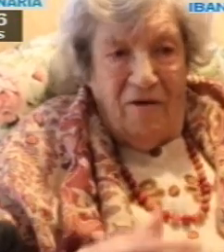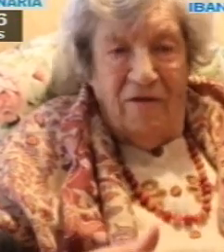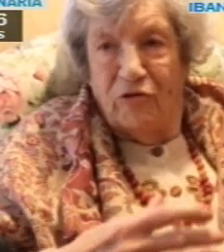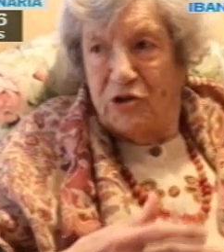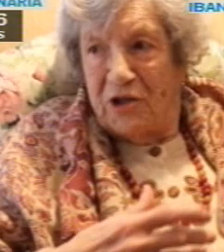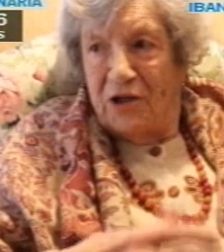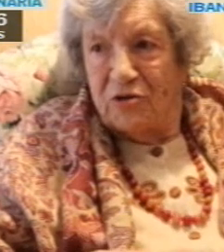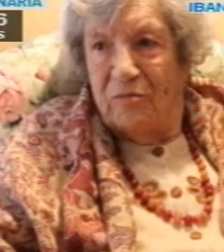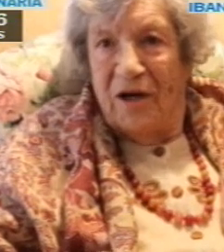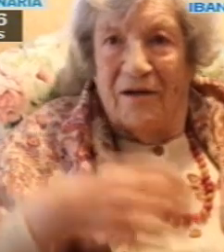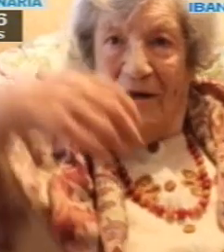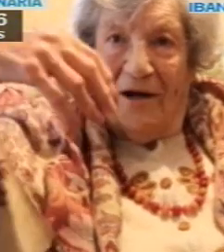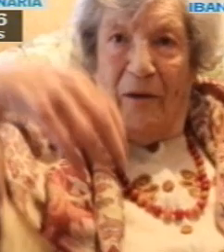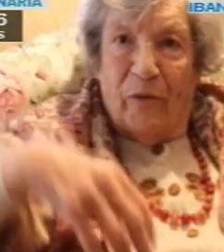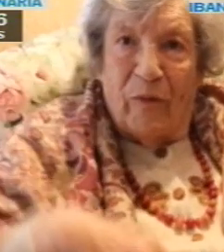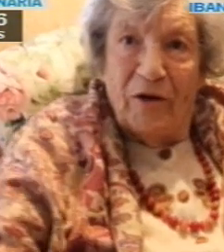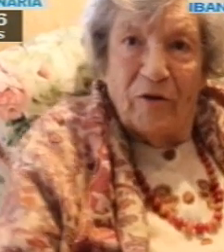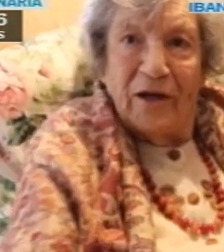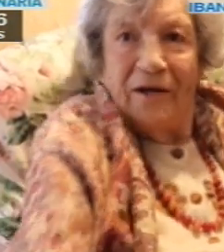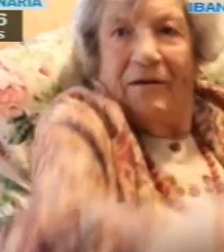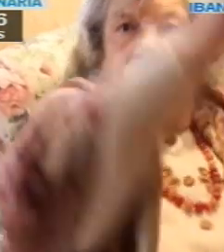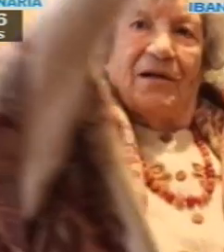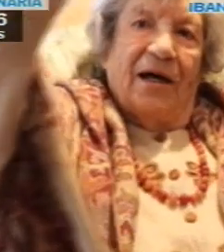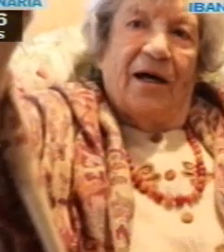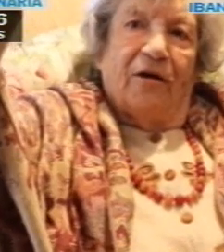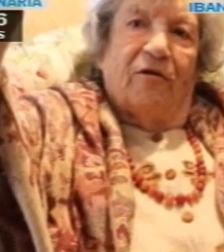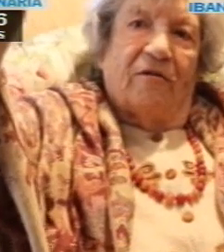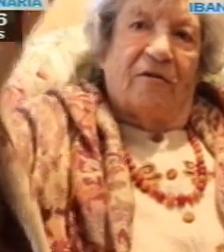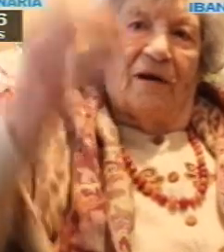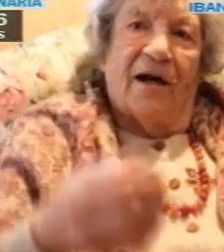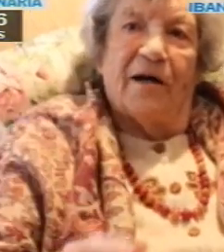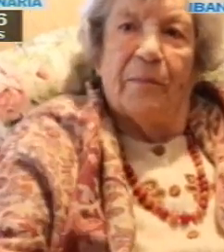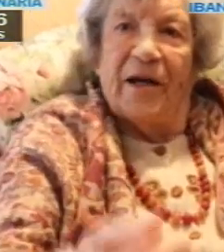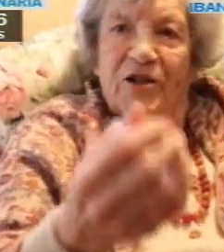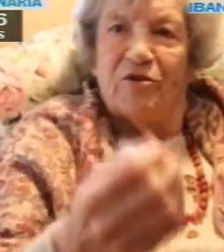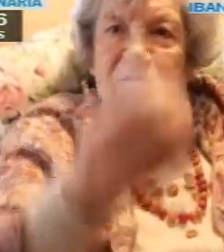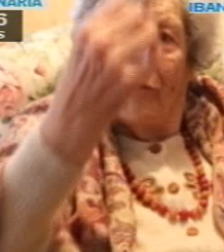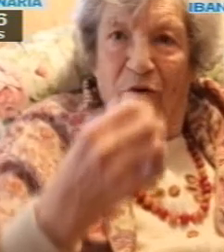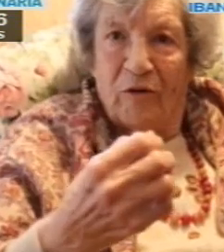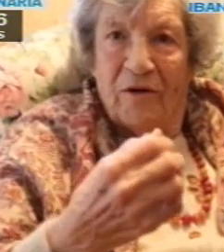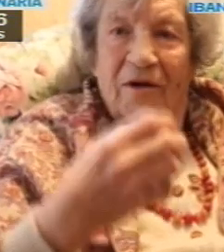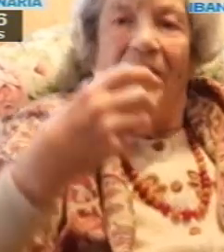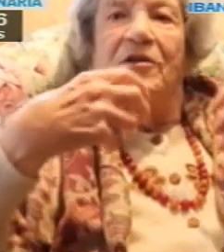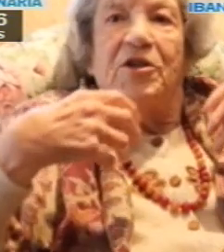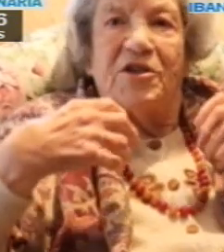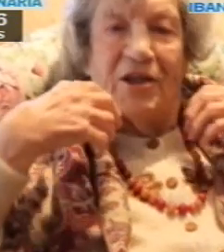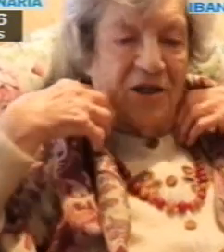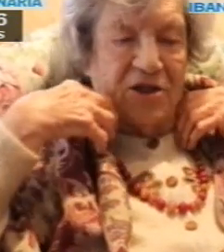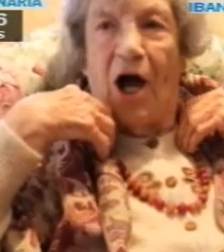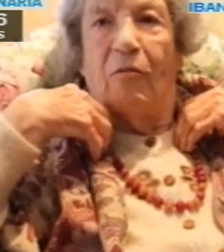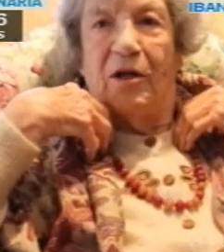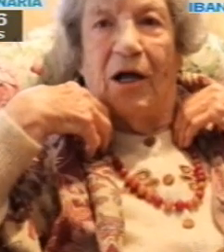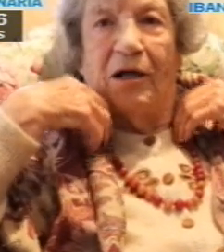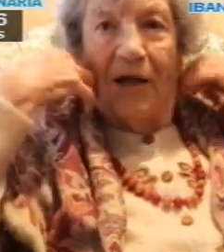certa velocità, insomma. Dopo, quando che l'aereo ha ripreso il volo, si sente